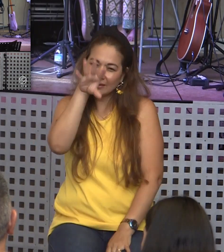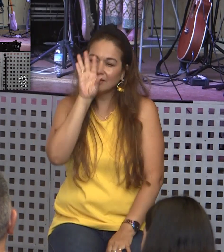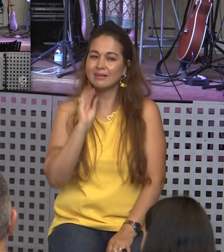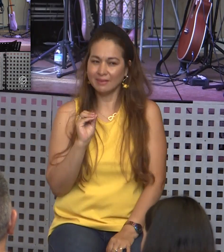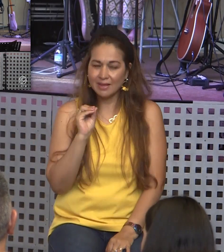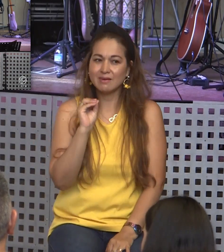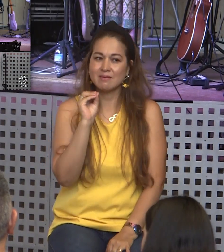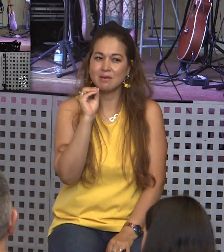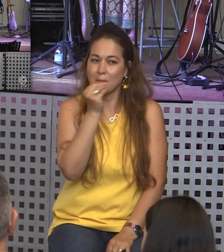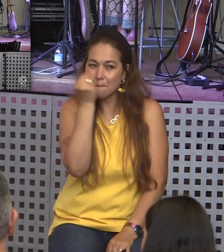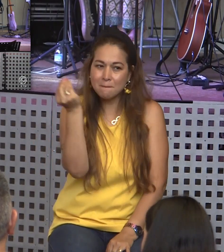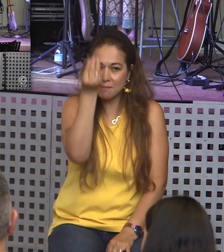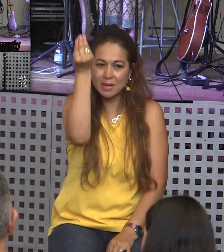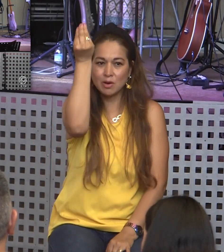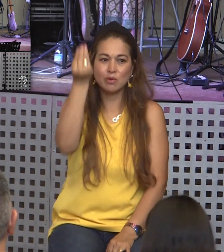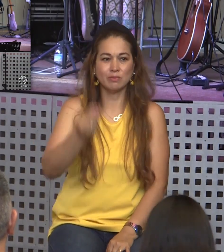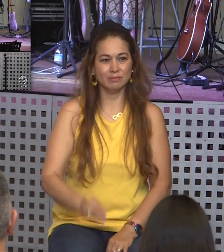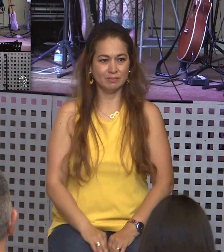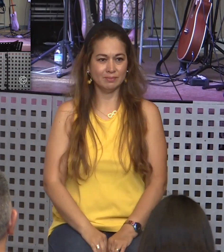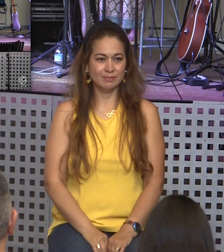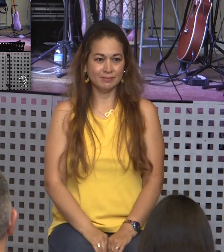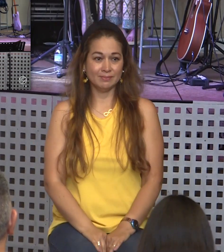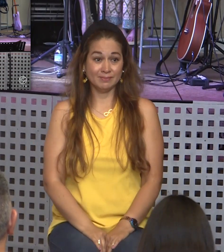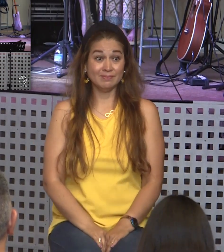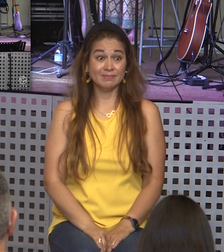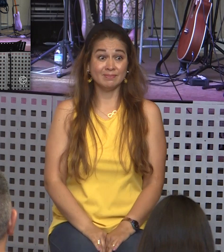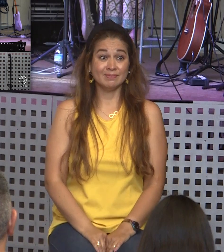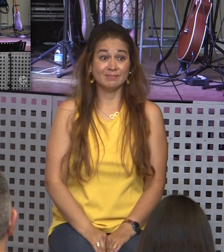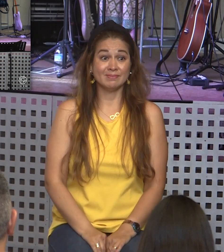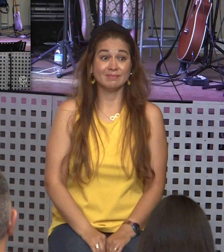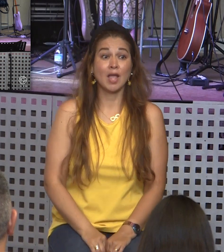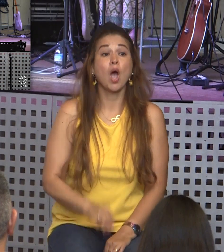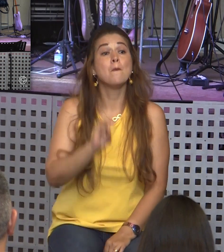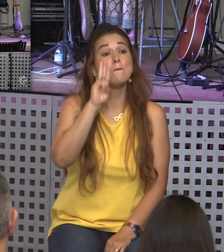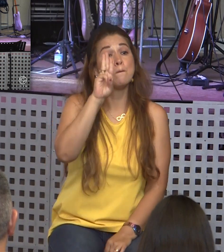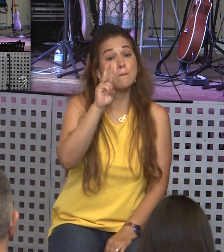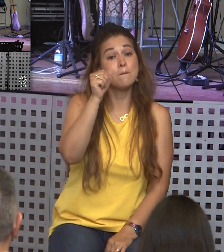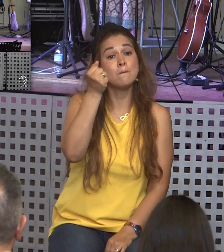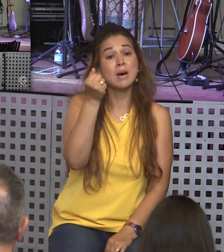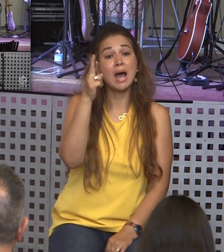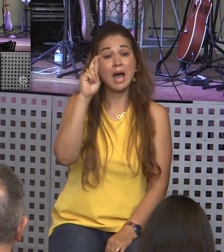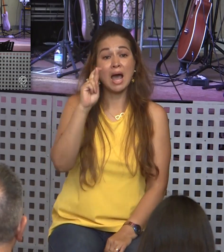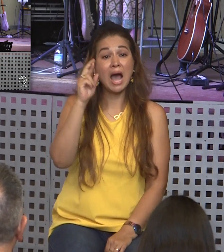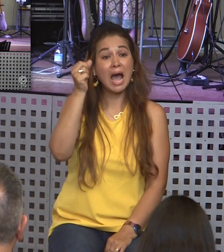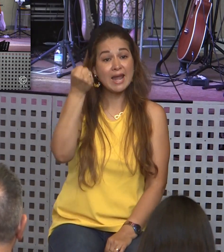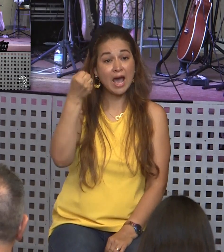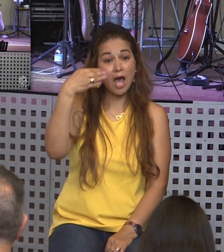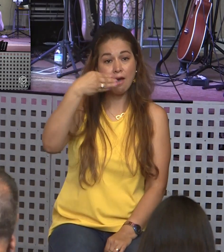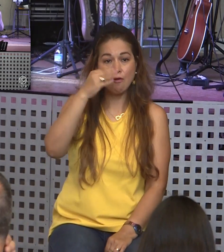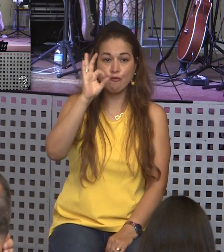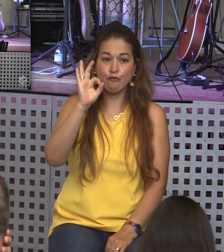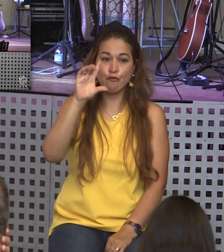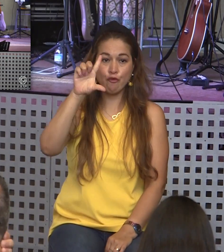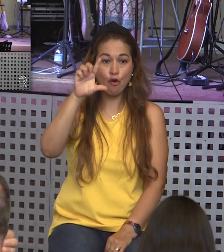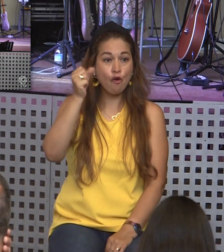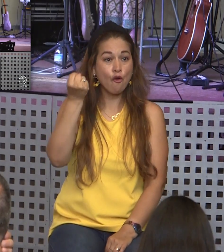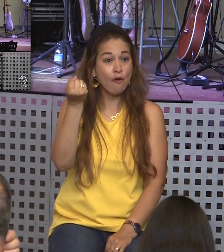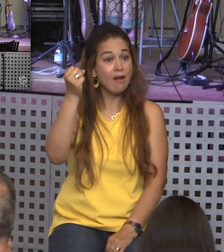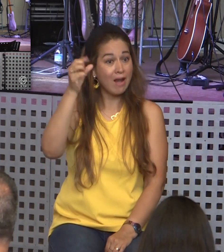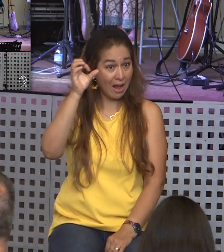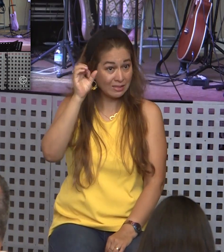muchas más cosas, ¿o no? Esas son las parábolas. Necesitas hacerle entender, contarle una historia, algo que